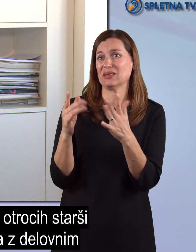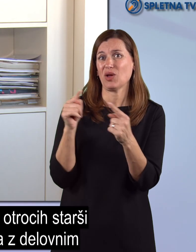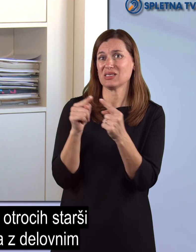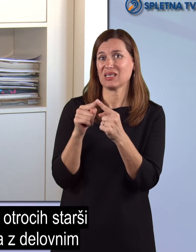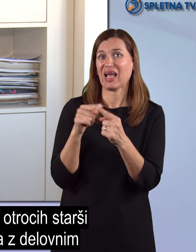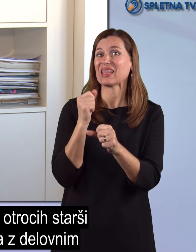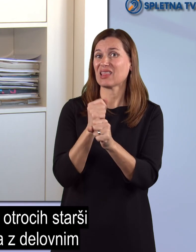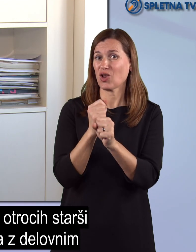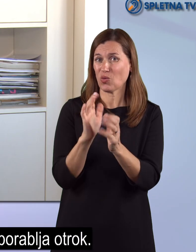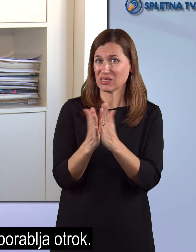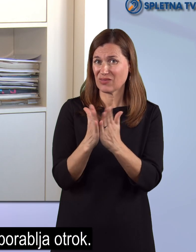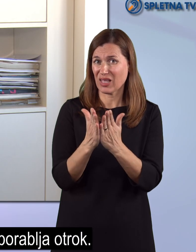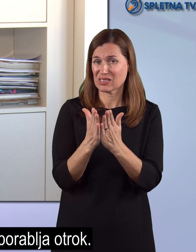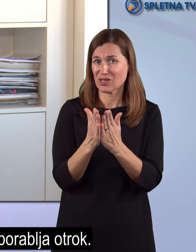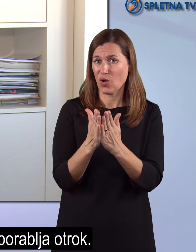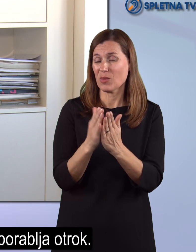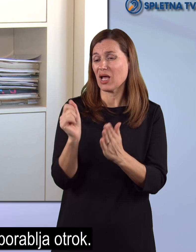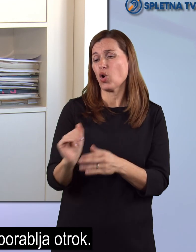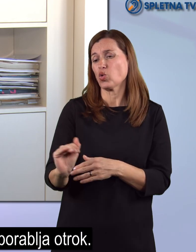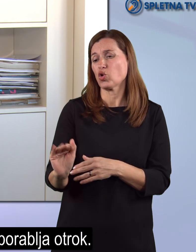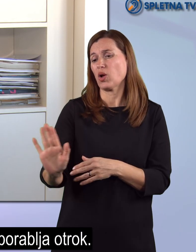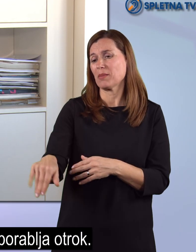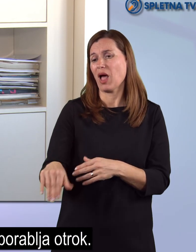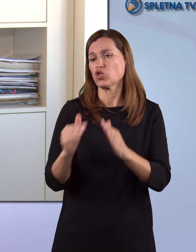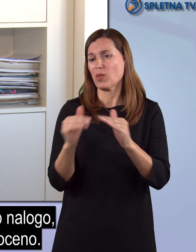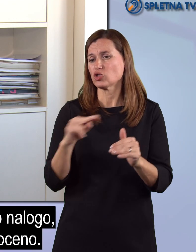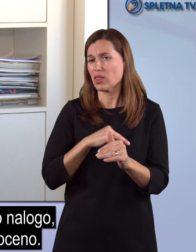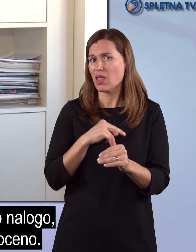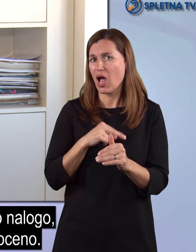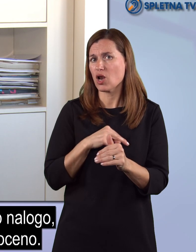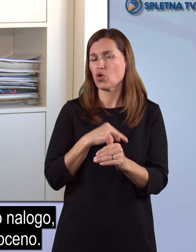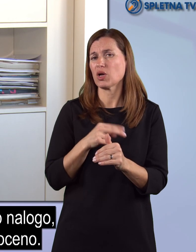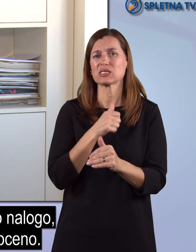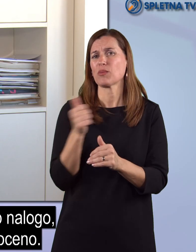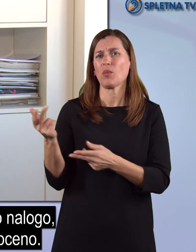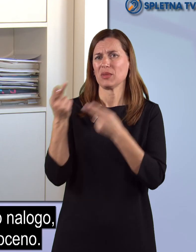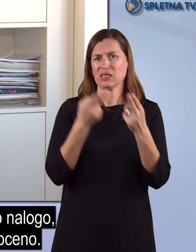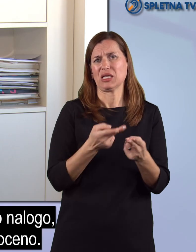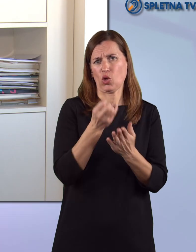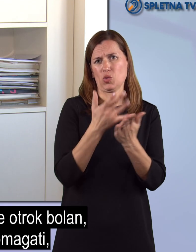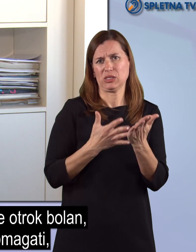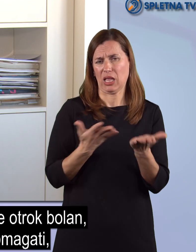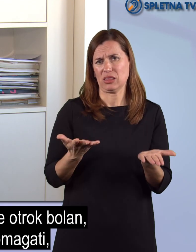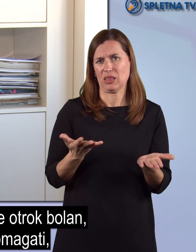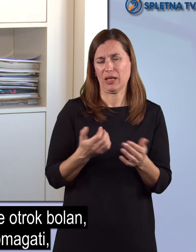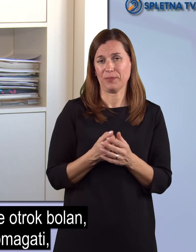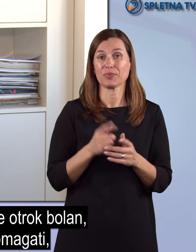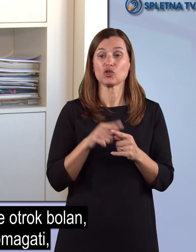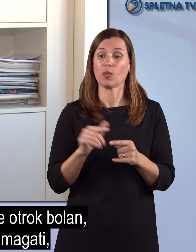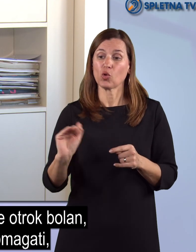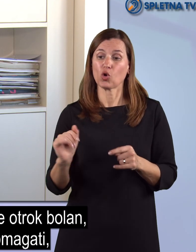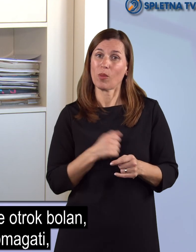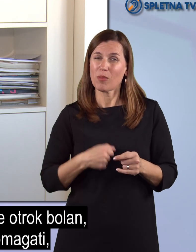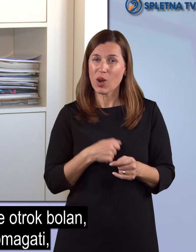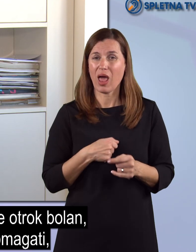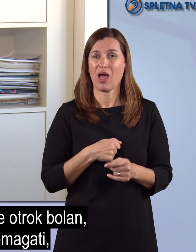nimajo stika z delovnim zvezkom, zato ker ga uporablja pač otrok, ki ima domačo nalogo, prinese domov oceno. Na drugi strani ga pa takrat, ko pa